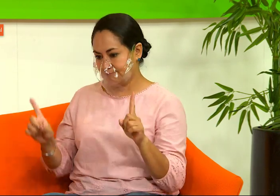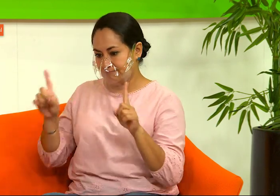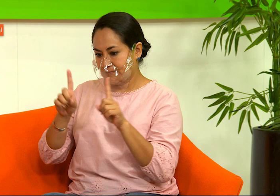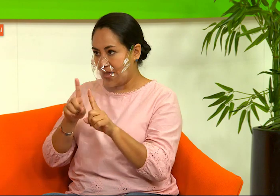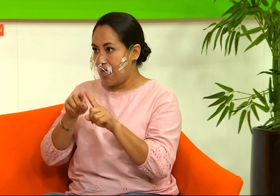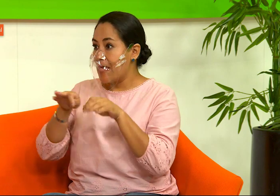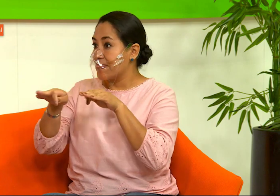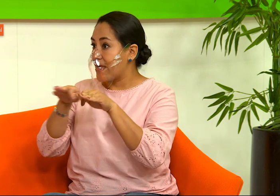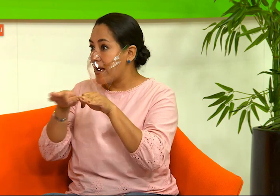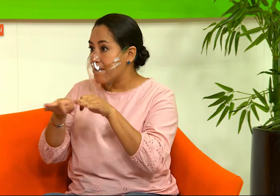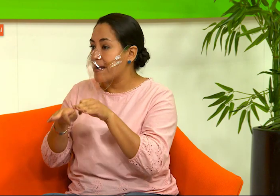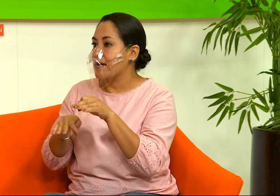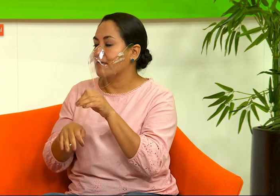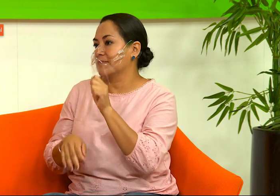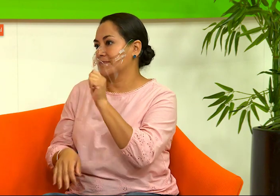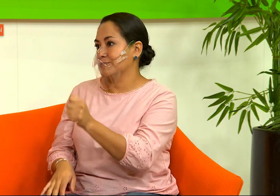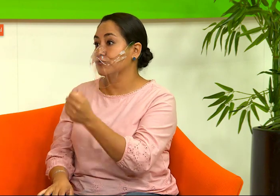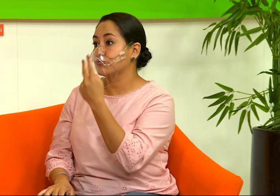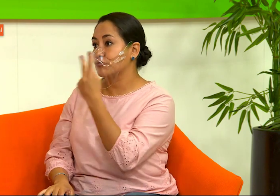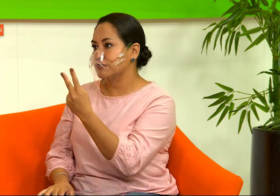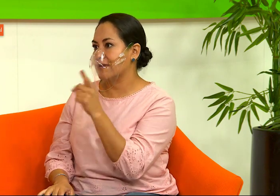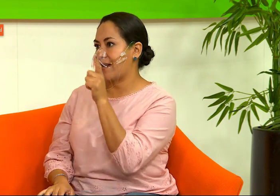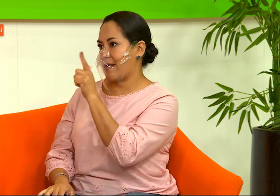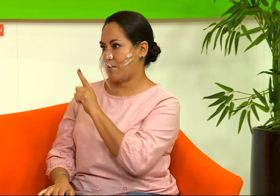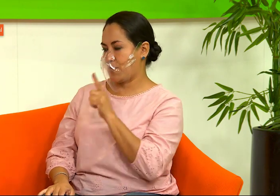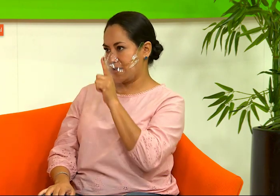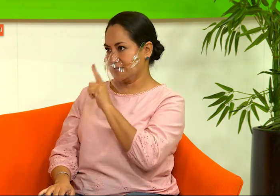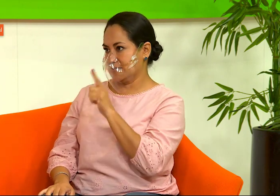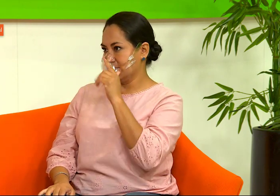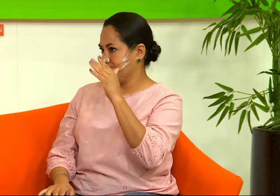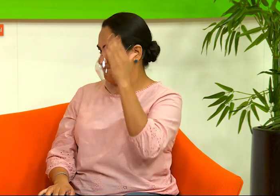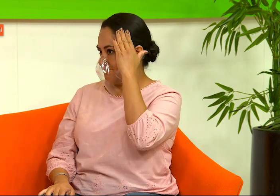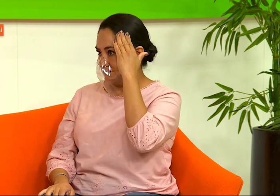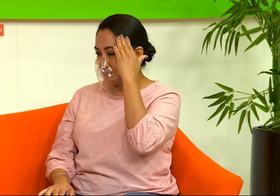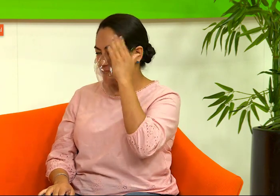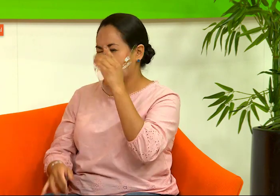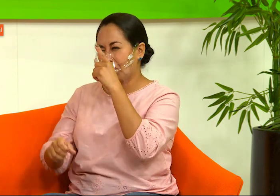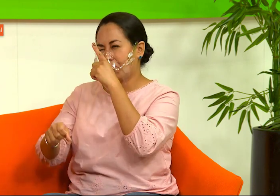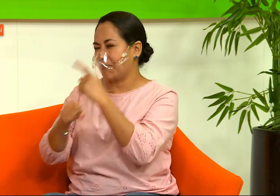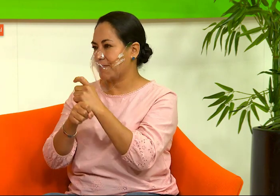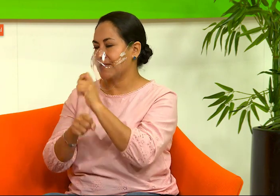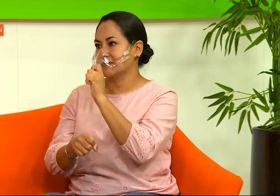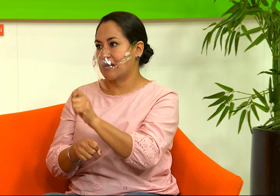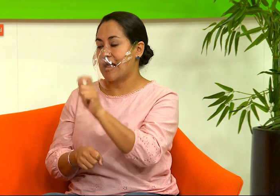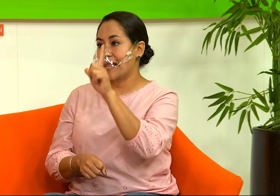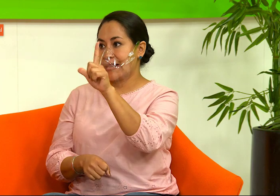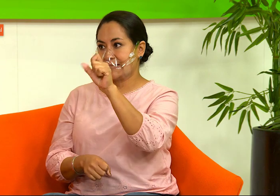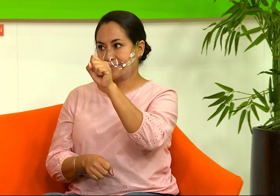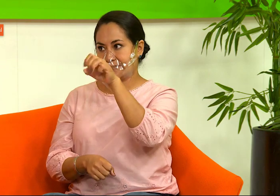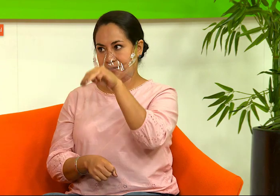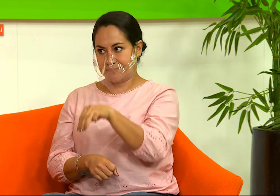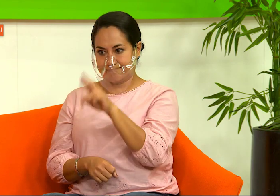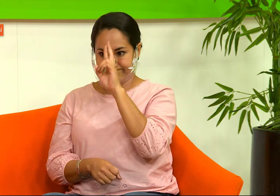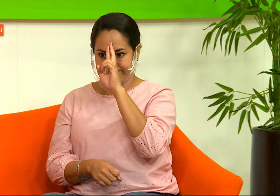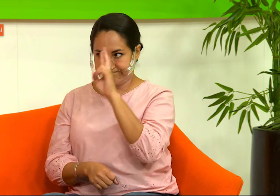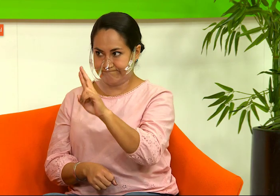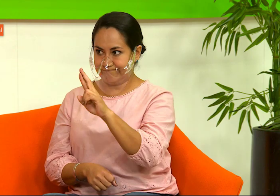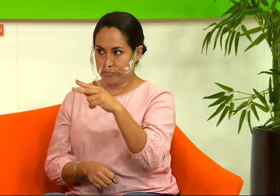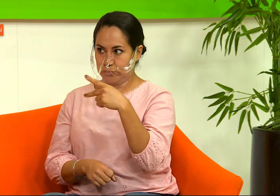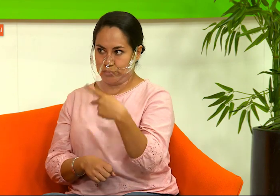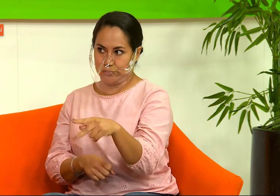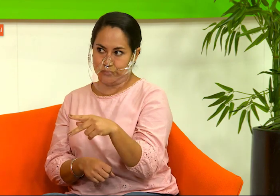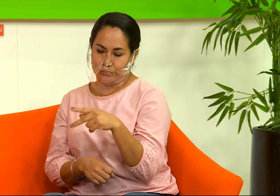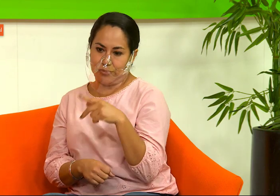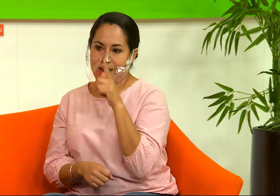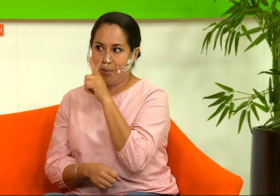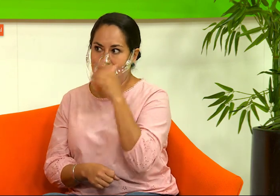maestro sordo. Los dos trabajan al mismo tiempo con ambas lenguas, con la lengua de